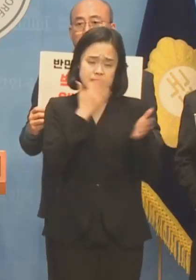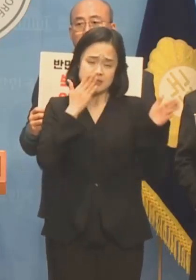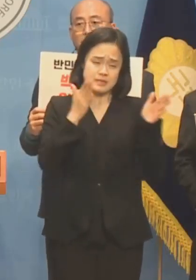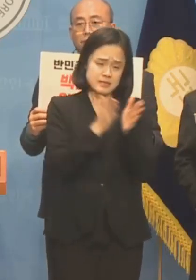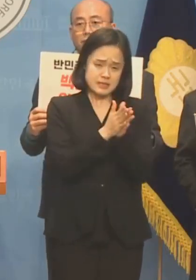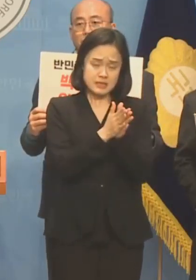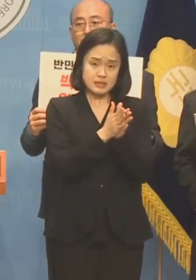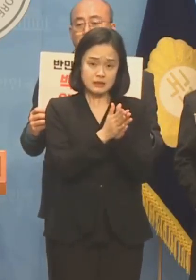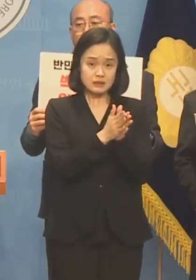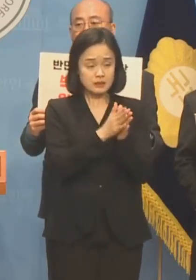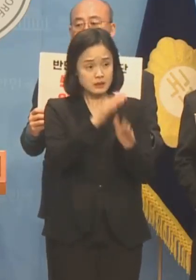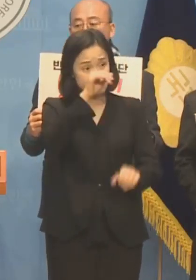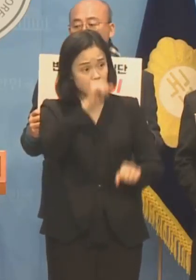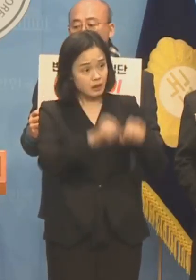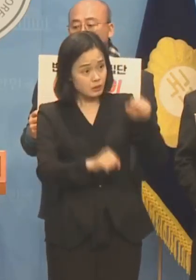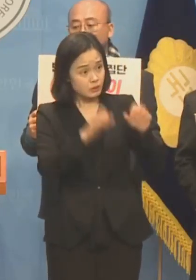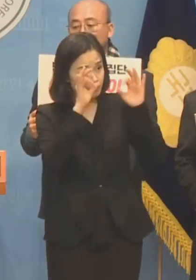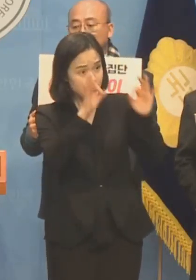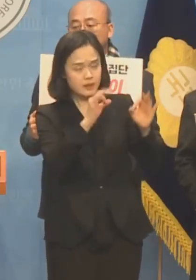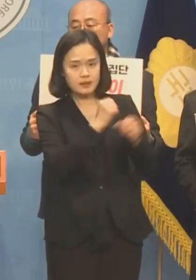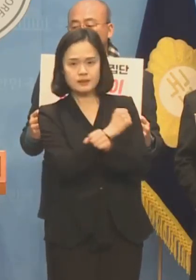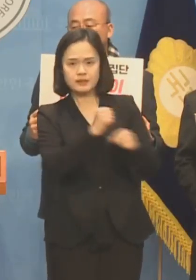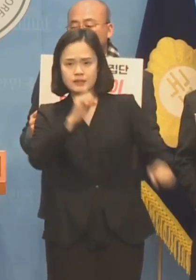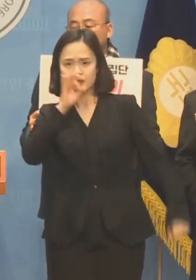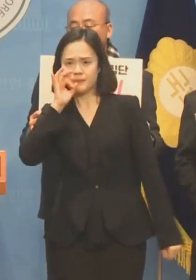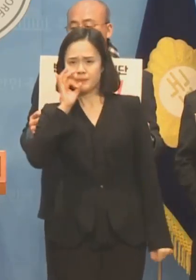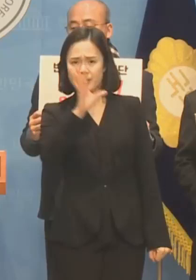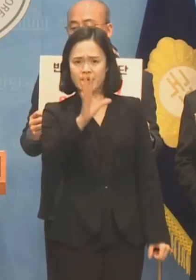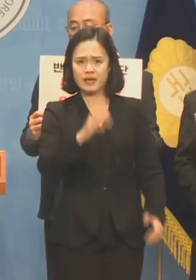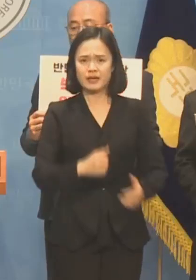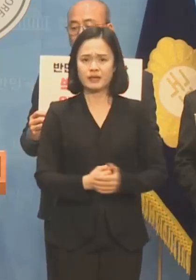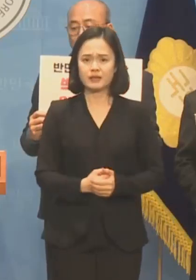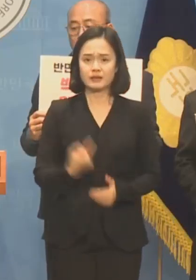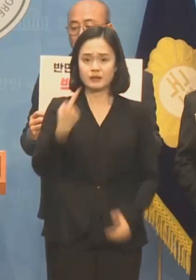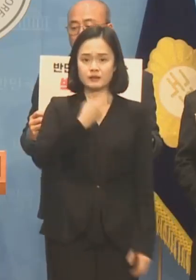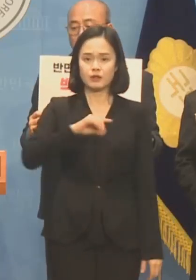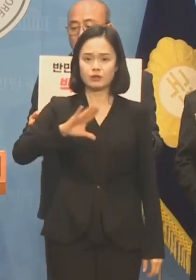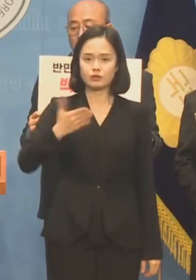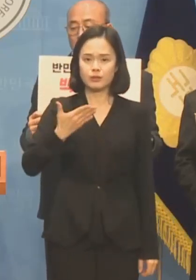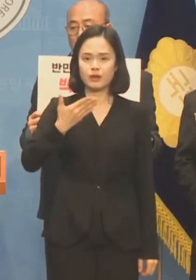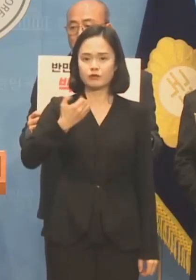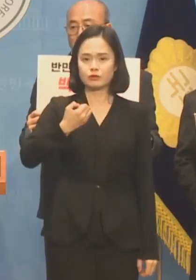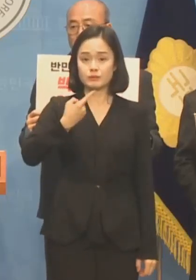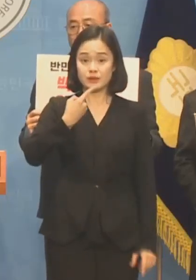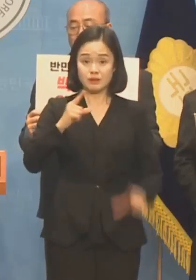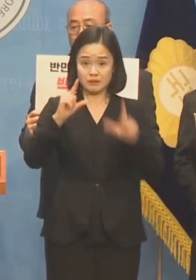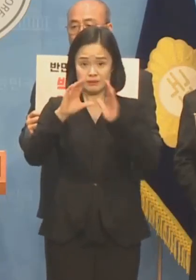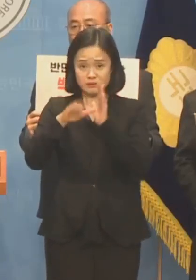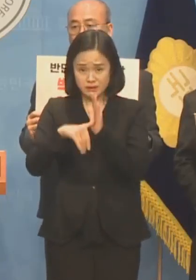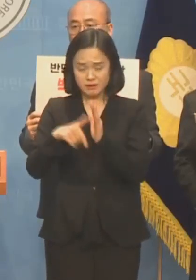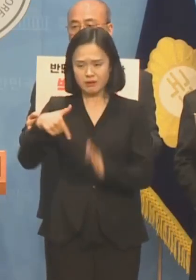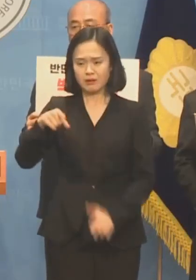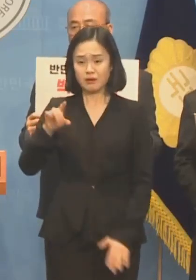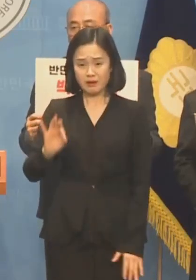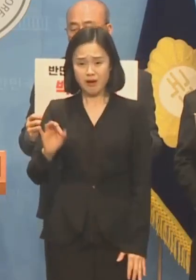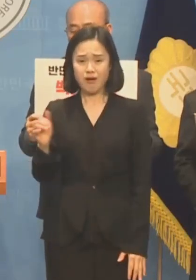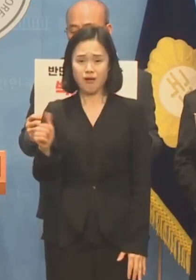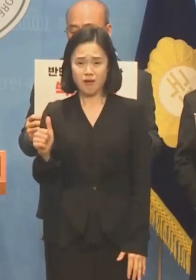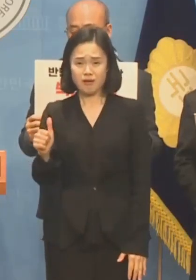없는 사태를 더 이상 두고 볼 수 없다. 91년 강경대 열사가 백골단을 두려워하지